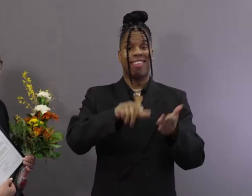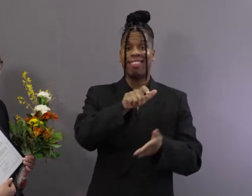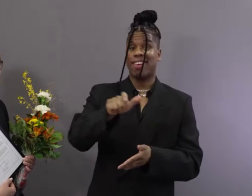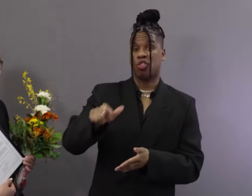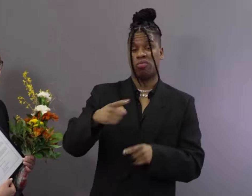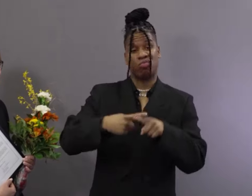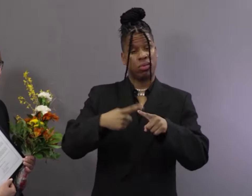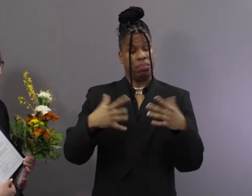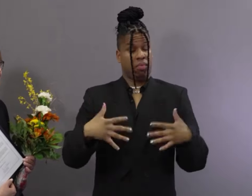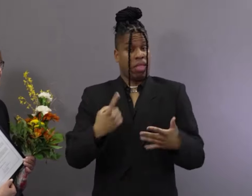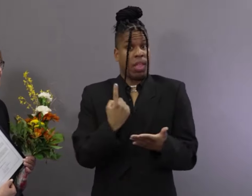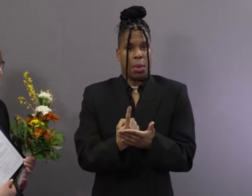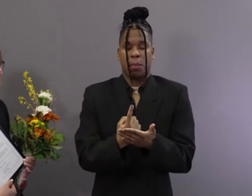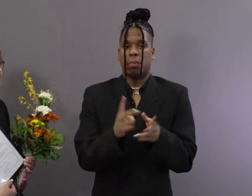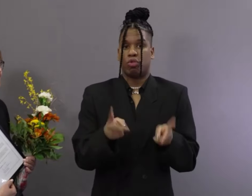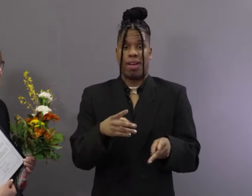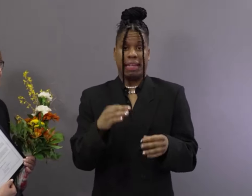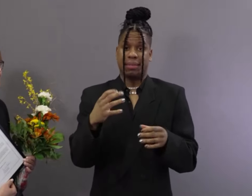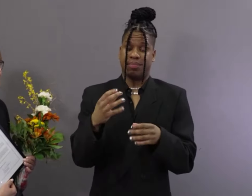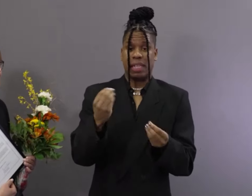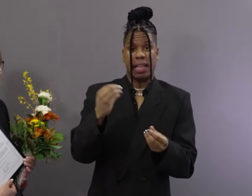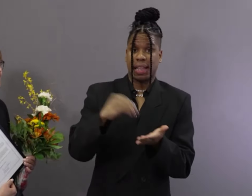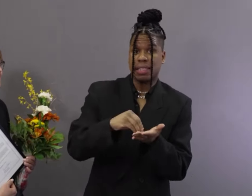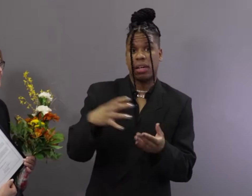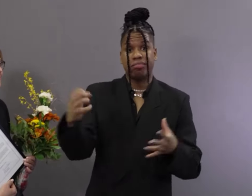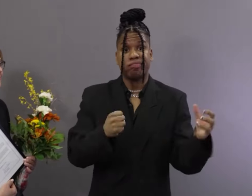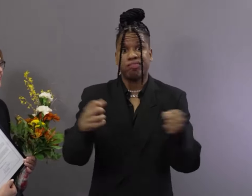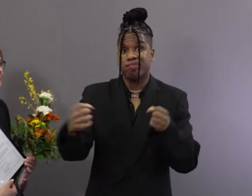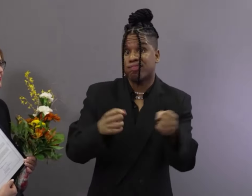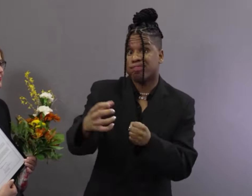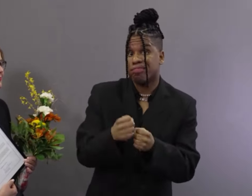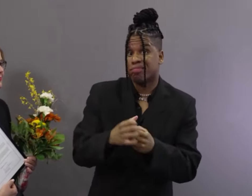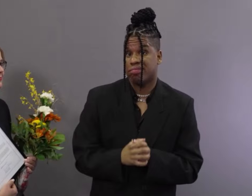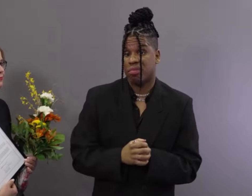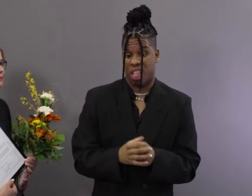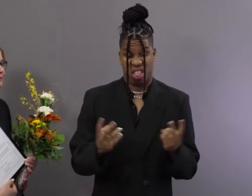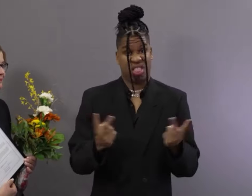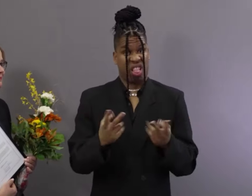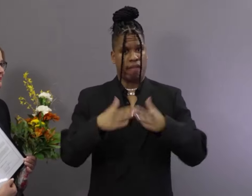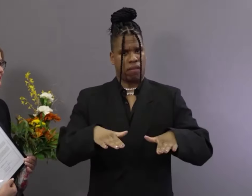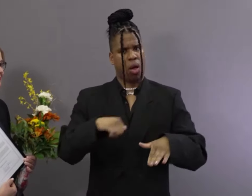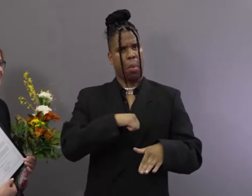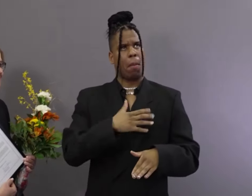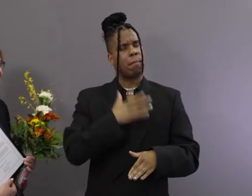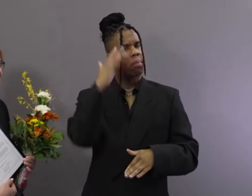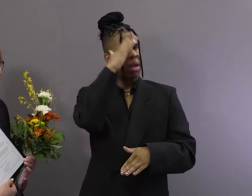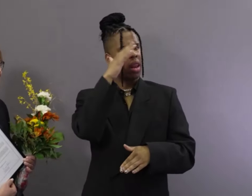Myös viittomakielisiä ammattilaisia ja taiteilijoita pitäisi myöskin ottaa mukaan tähän